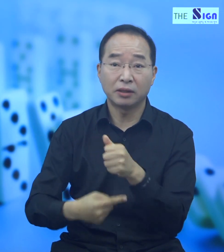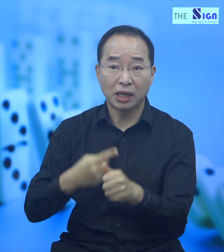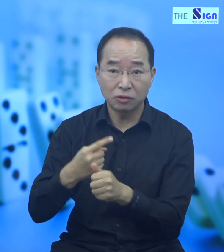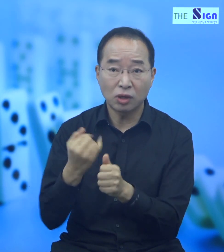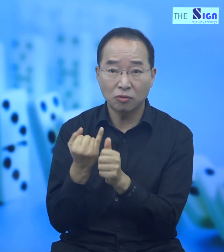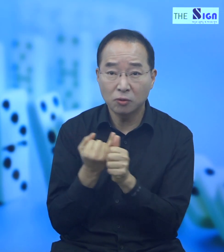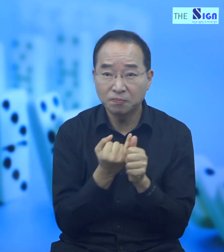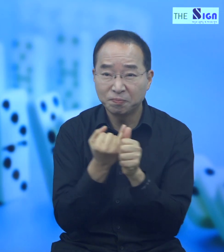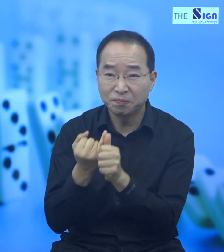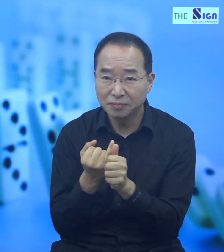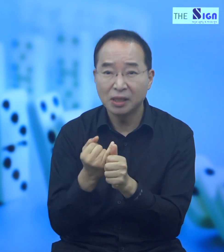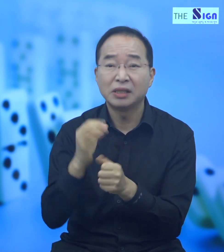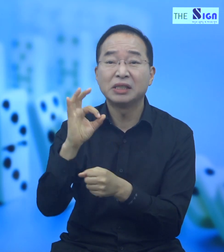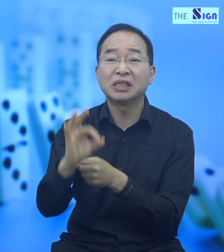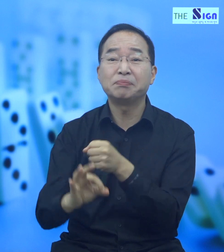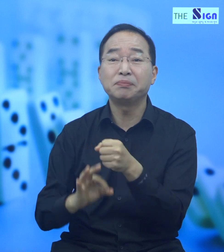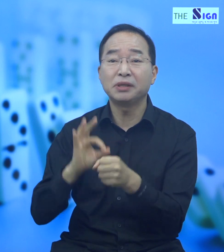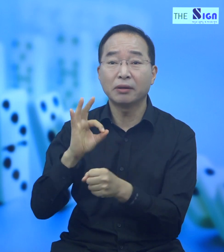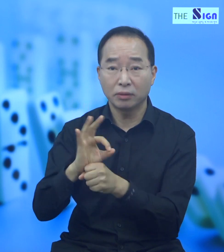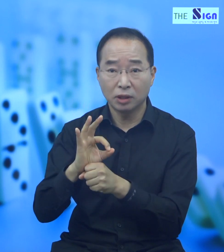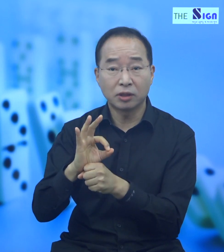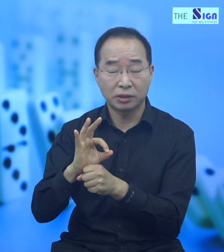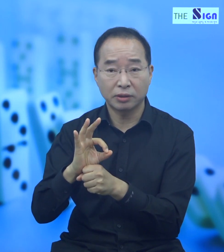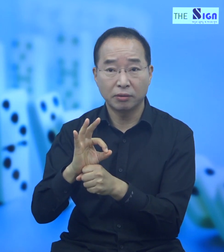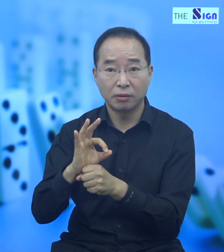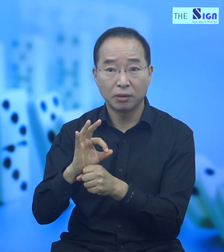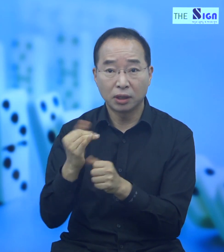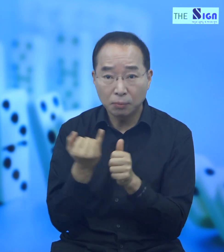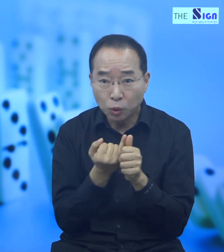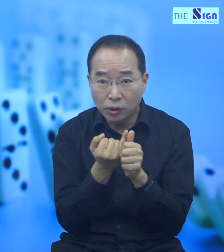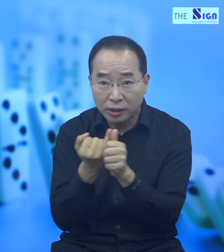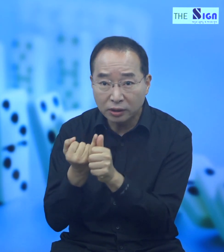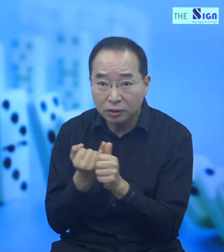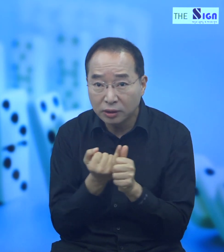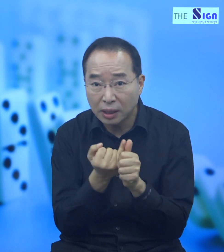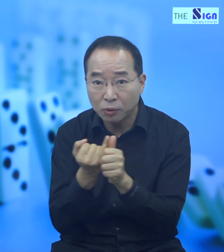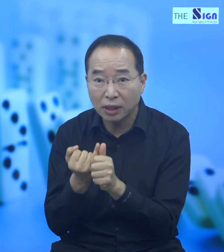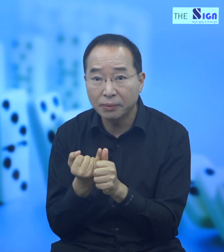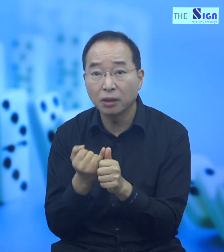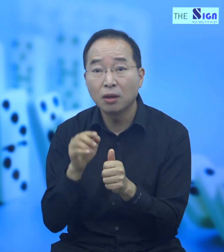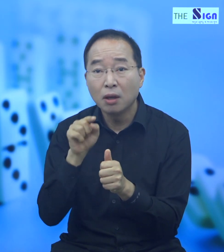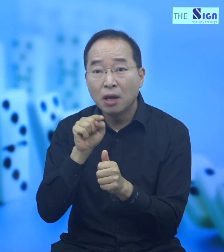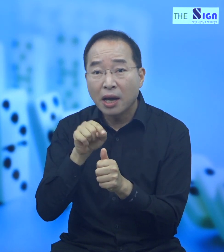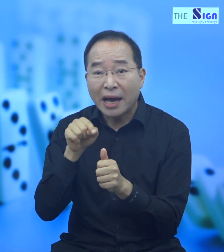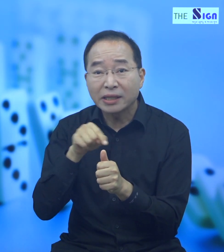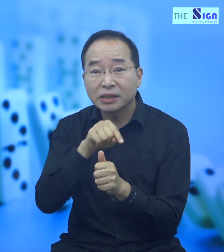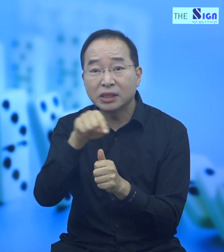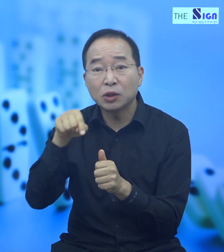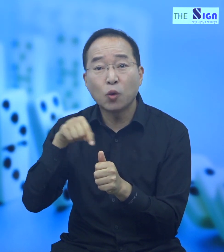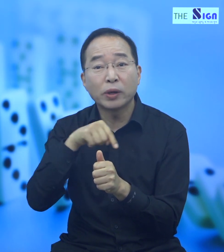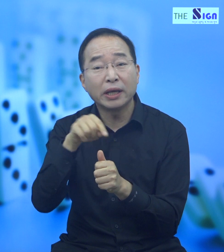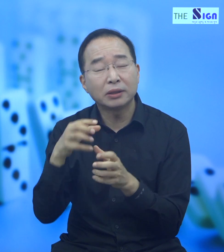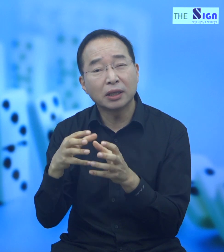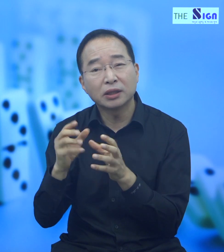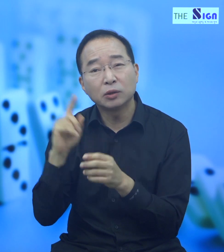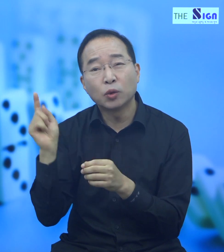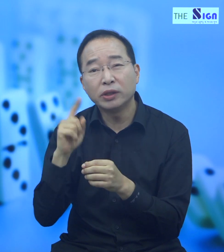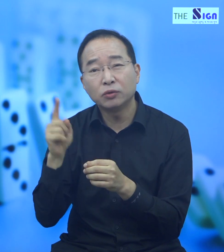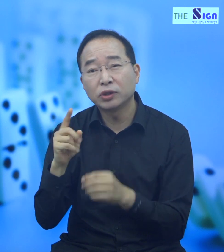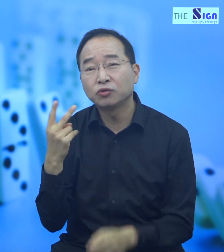하기도 하고 10년 이렇게 써요. 그럼 돌리는 게 뭐냐면 같이 오래 있다는 게 돌리는 게 두